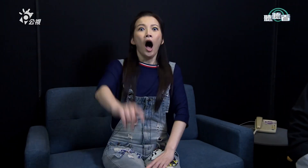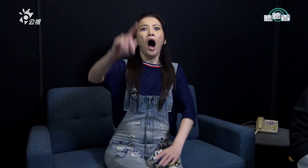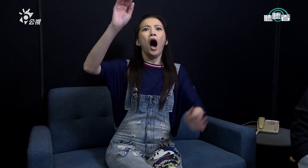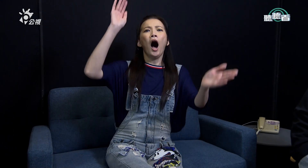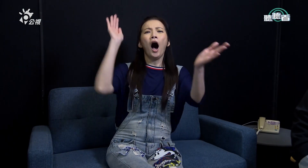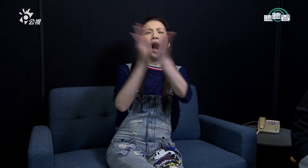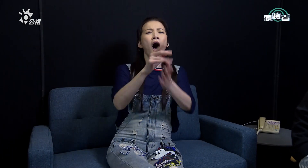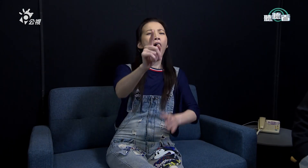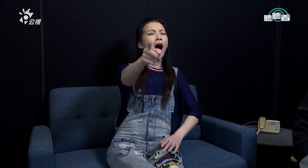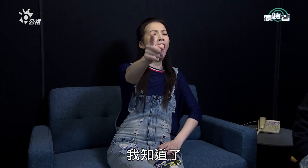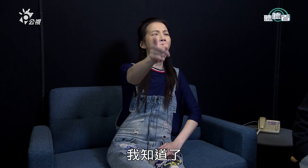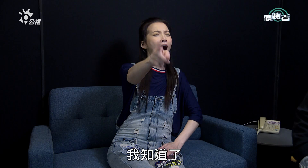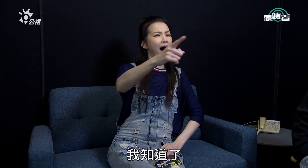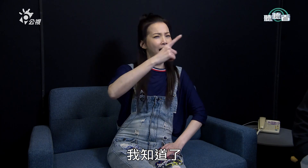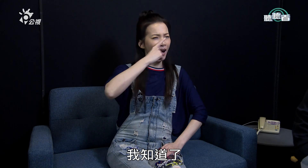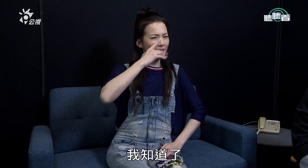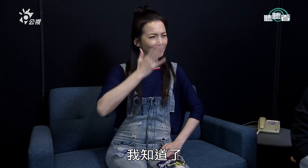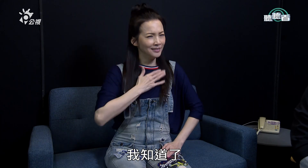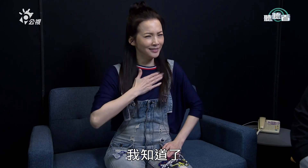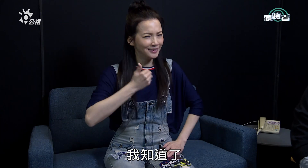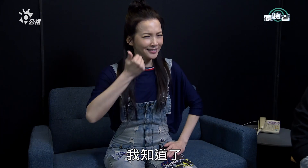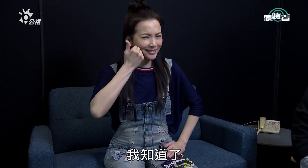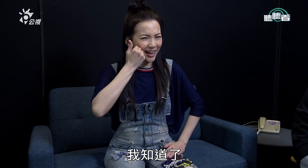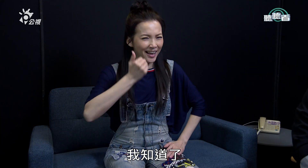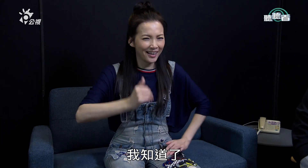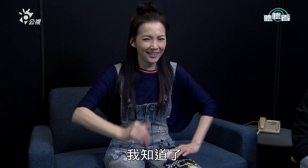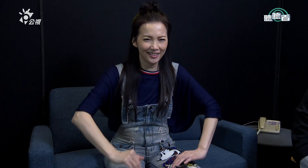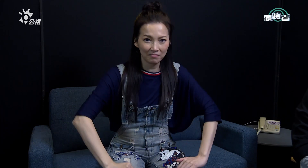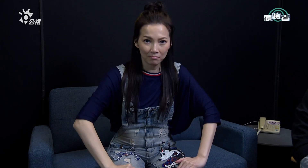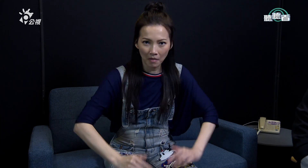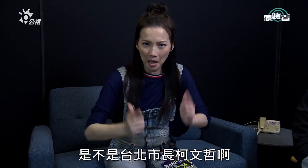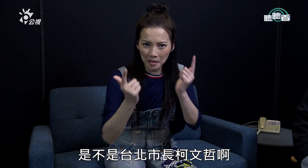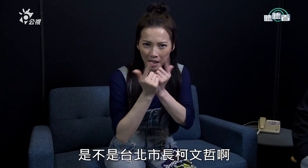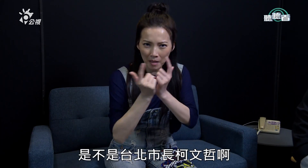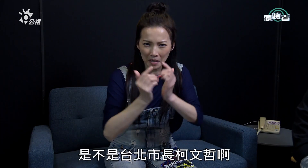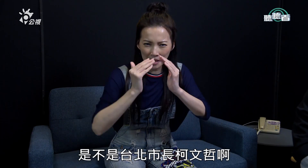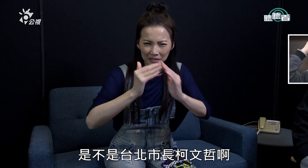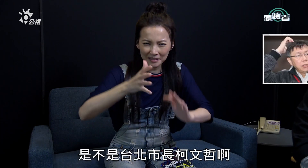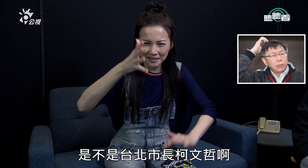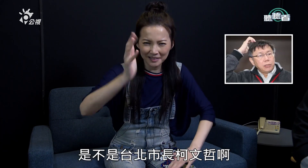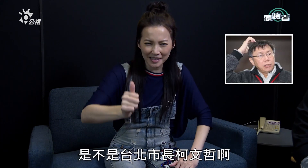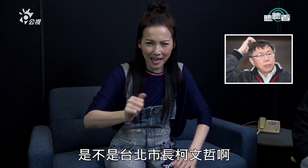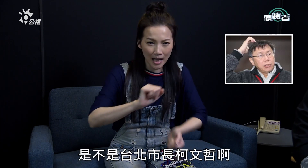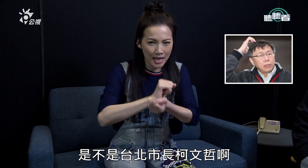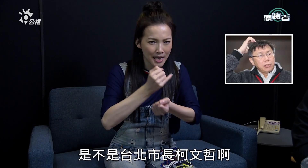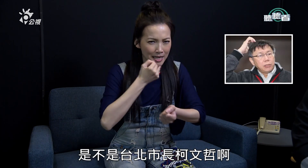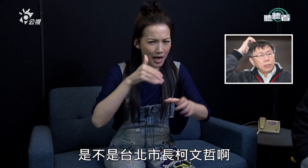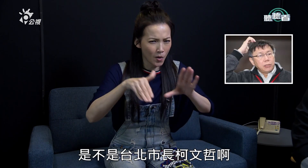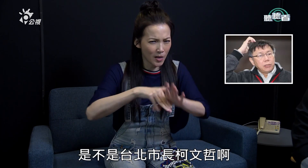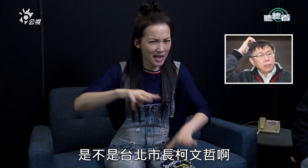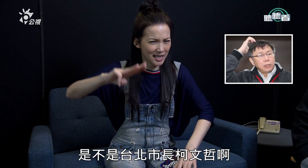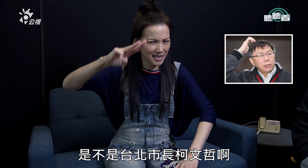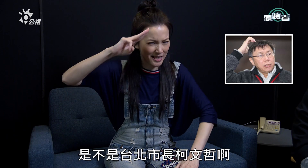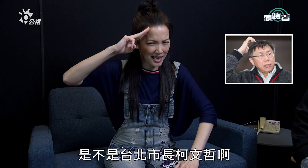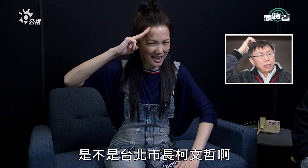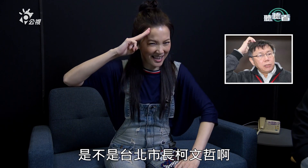哦，我知道了， 是不是台北市长柯文